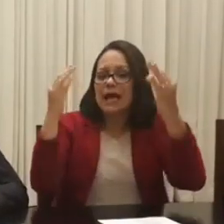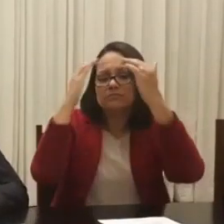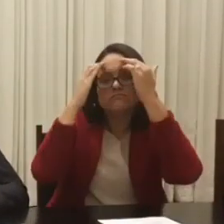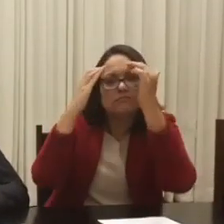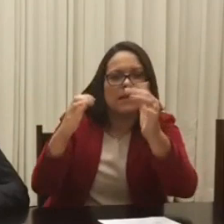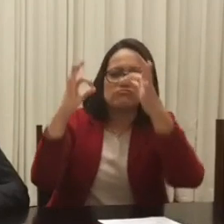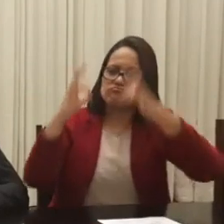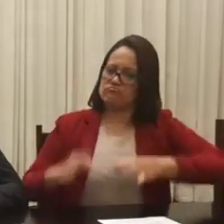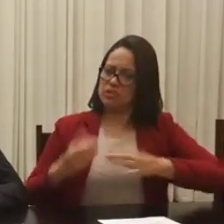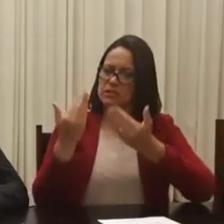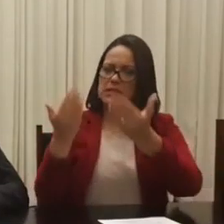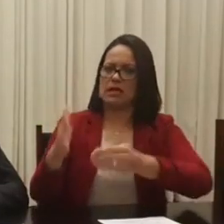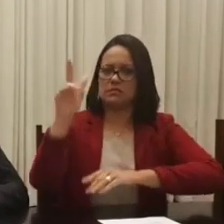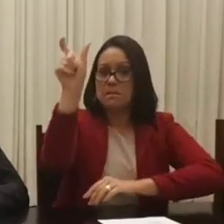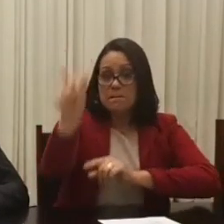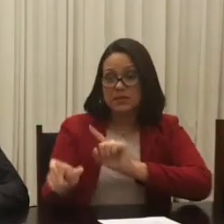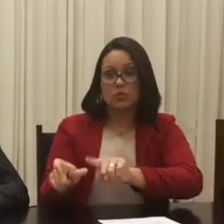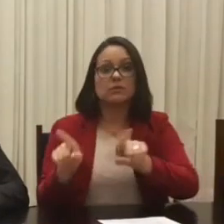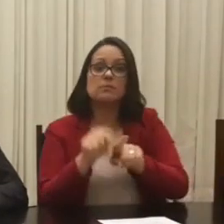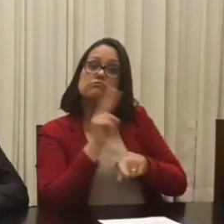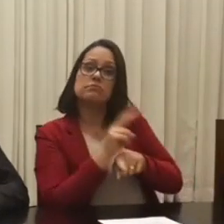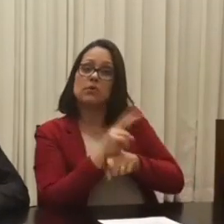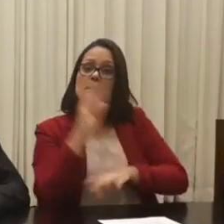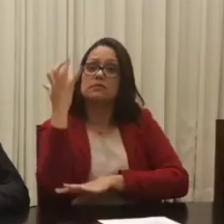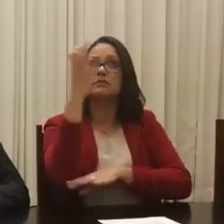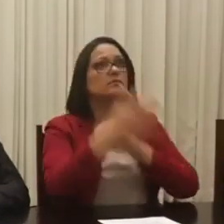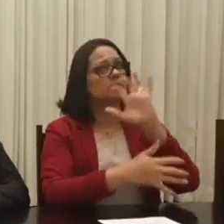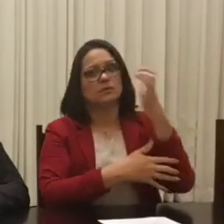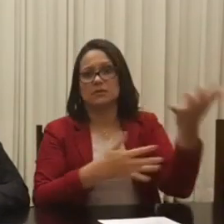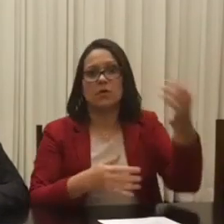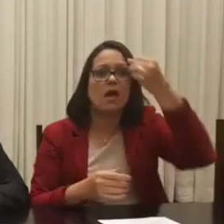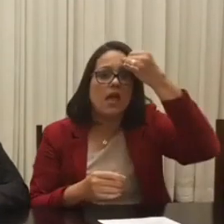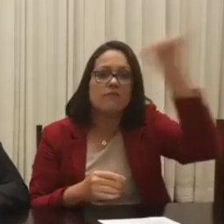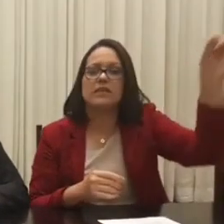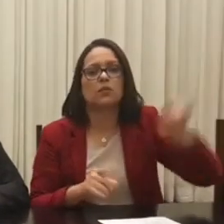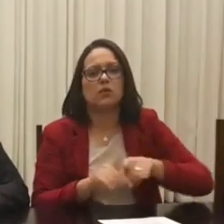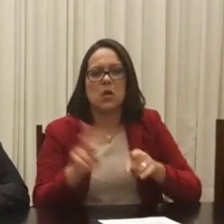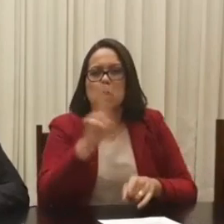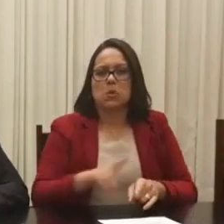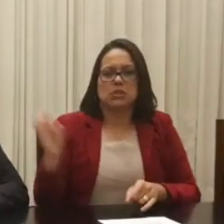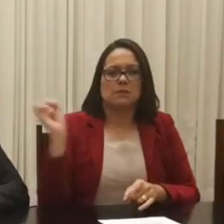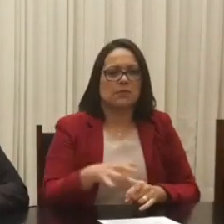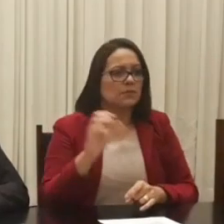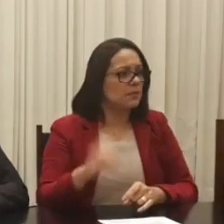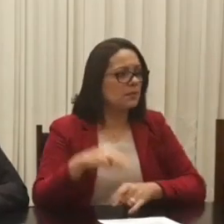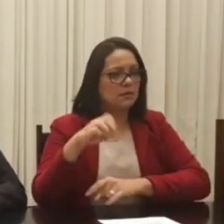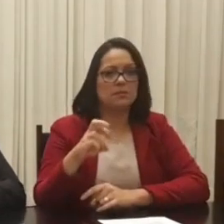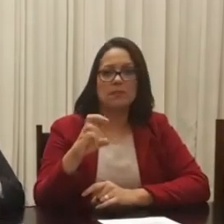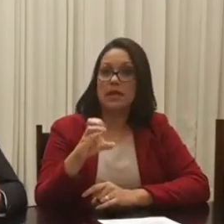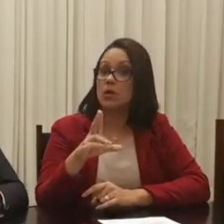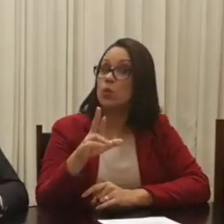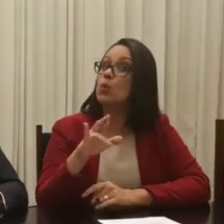ao garimpeiro, nós vamos preservar o meio ambiente e evitar que o uso de mercúrio seja